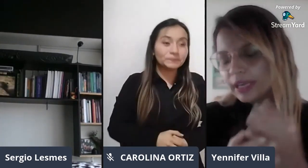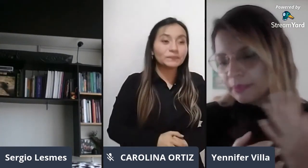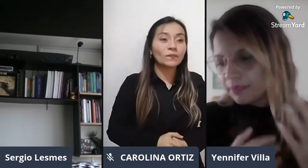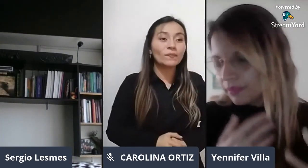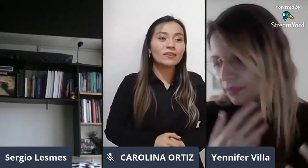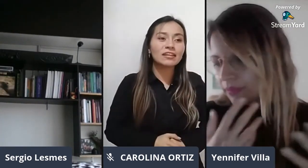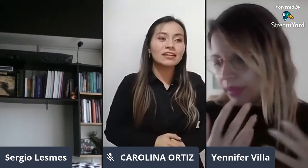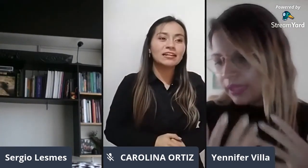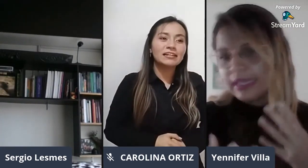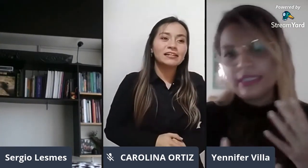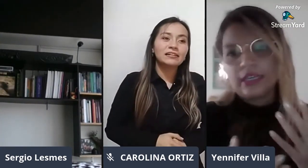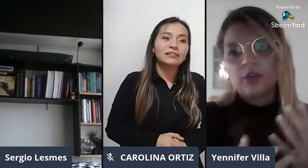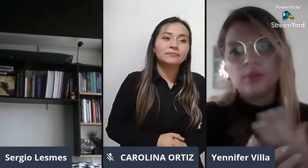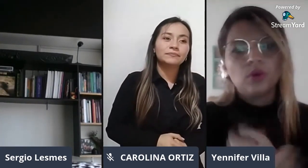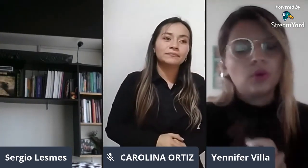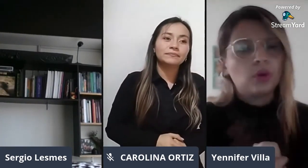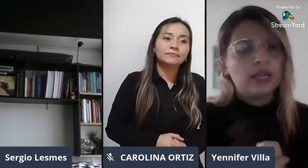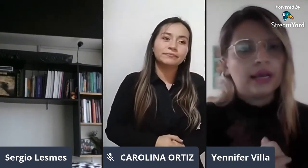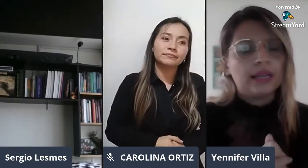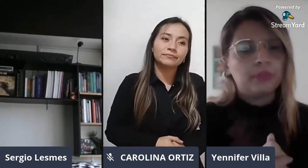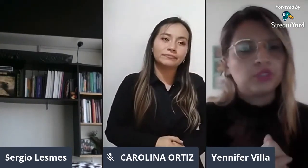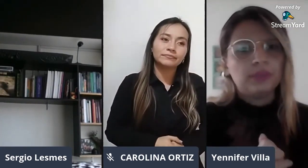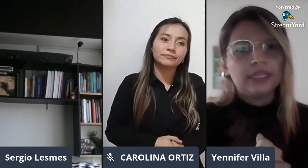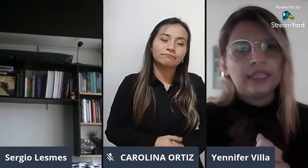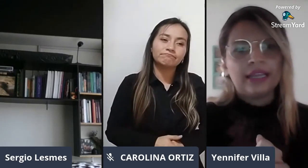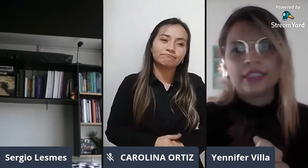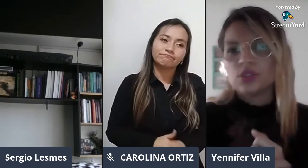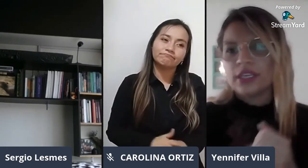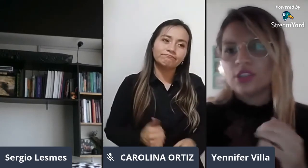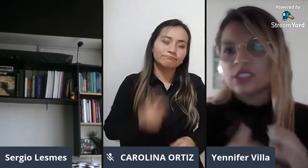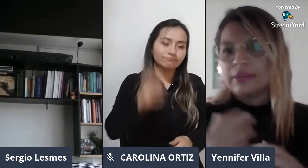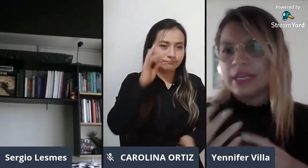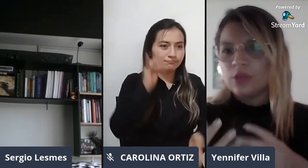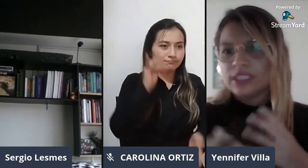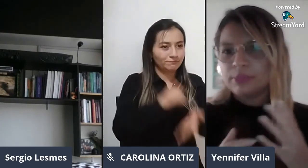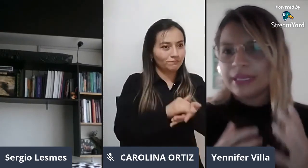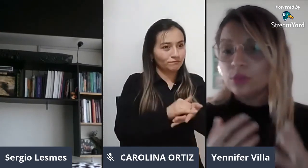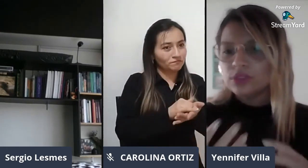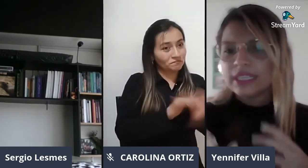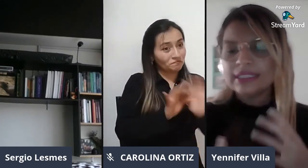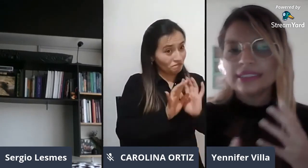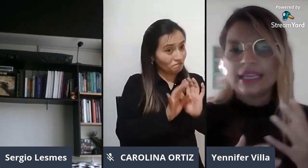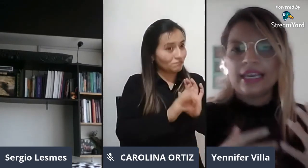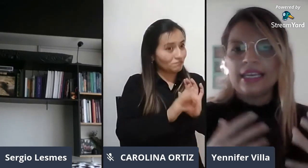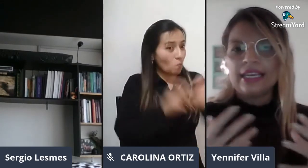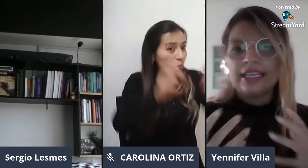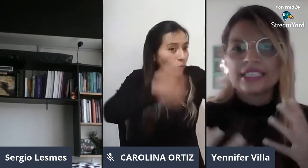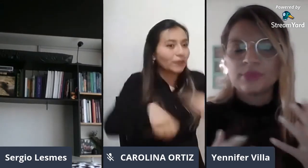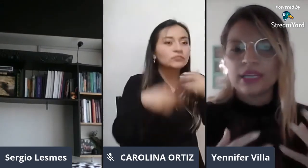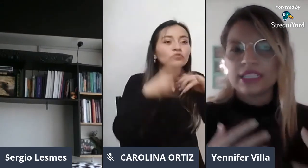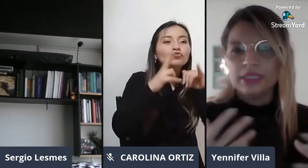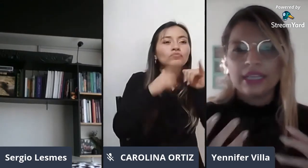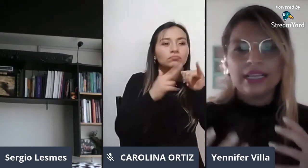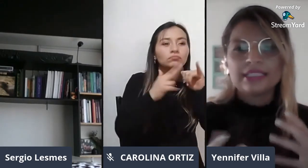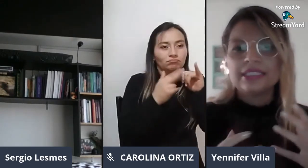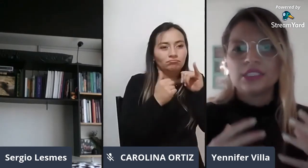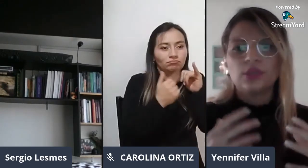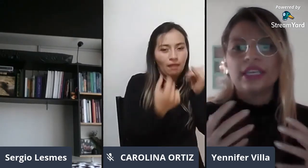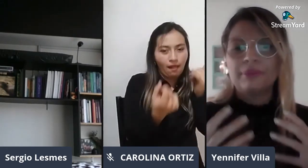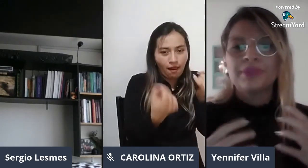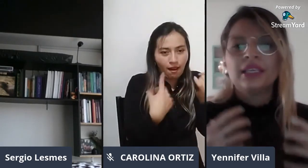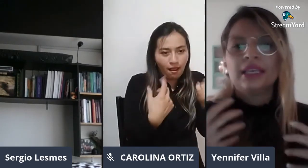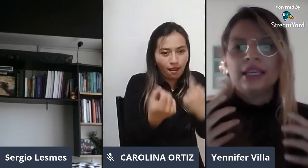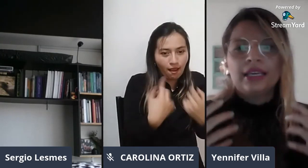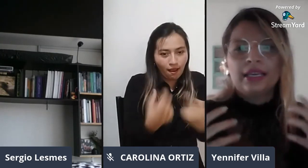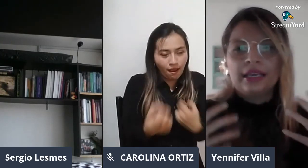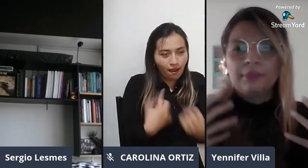Creo que daría como la posibilidad de que ustedes nos escriban algunas preguntas que generen estas marcas vitales. Insisto